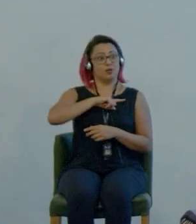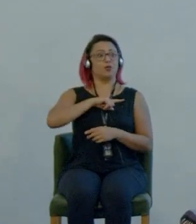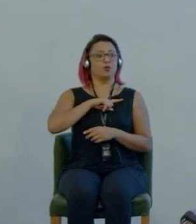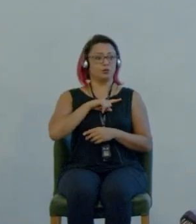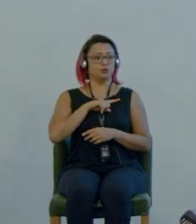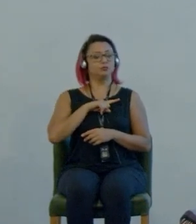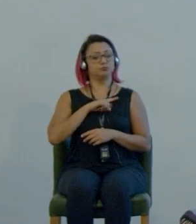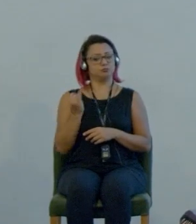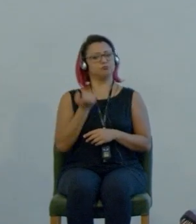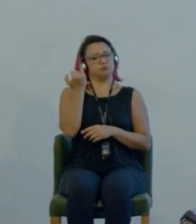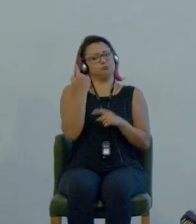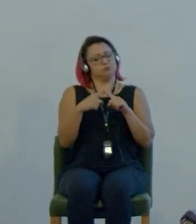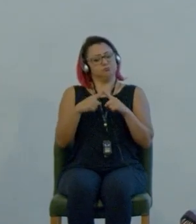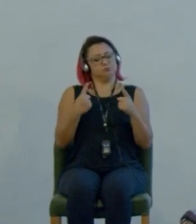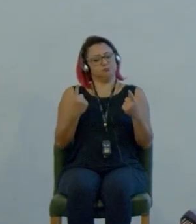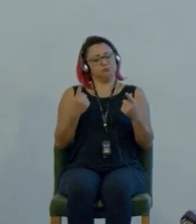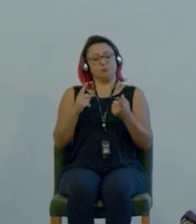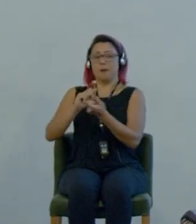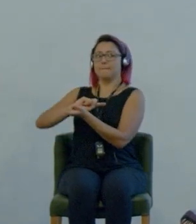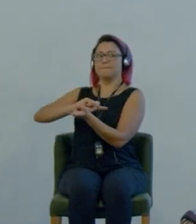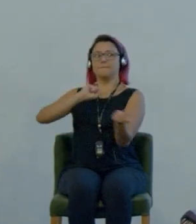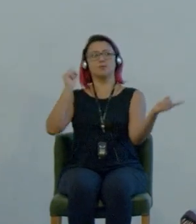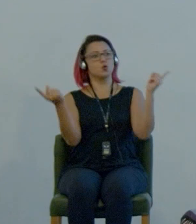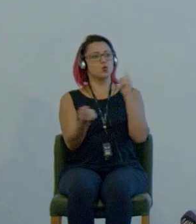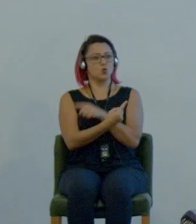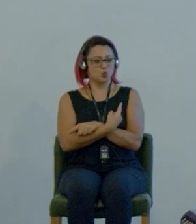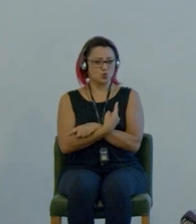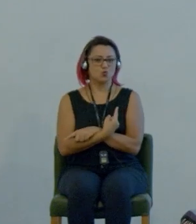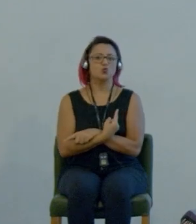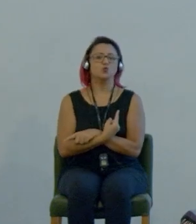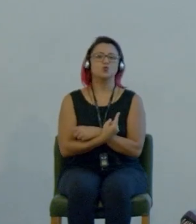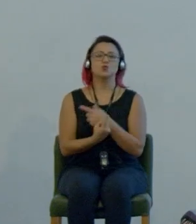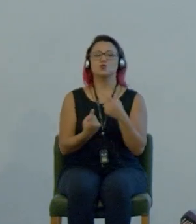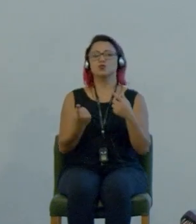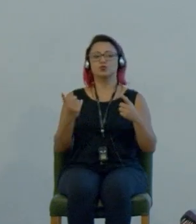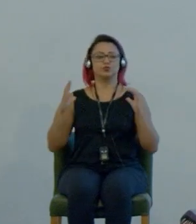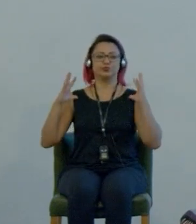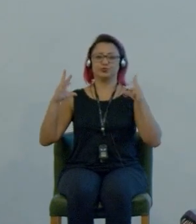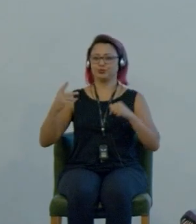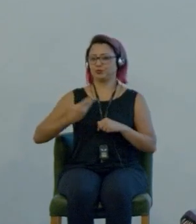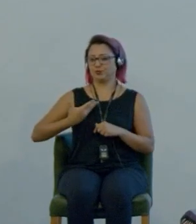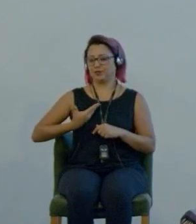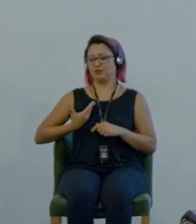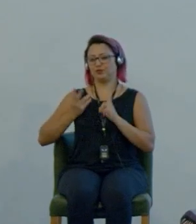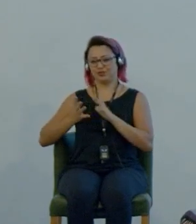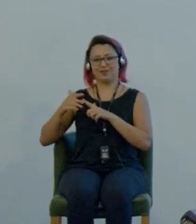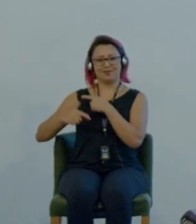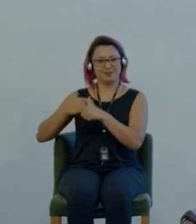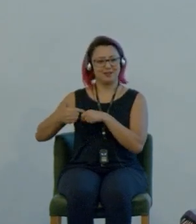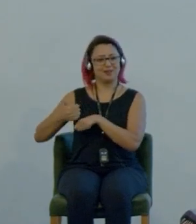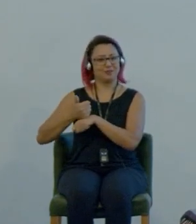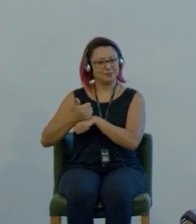de renversement, je dirais presque cosmologique, que tous les collègues avec lesquels on travaille, Renaud Latour, Anna Tsing,